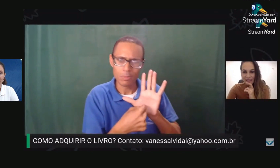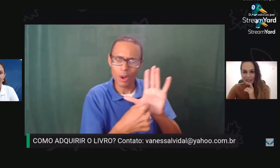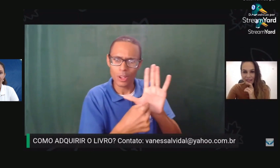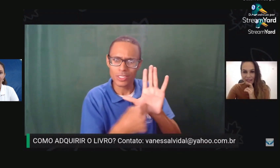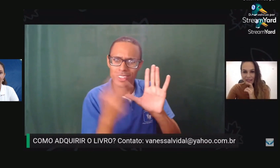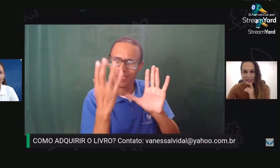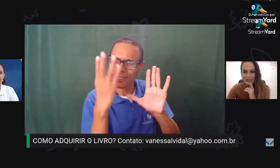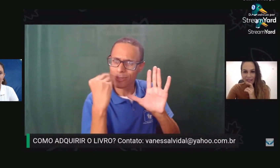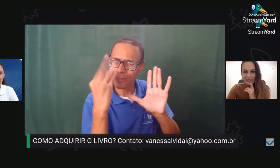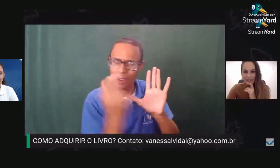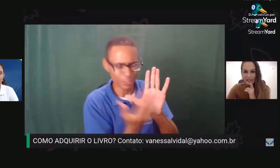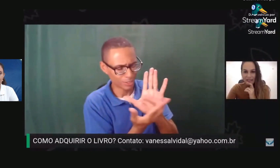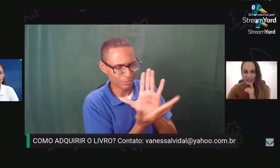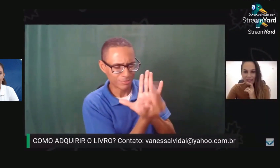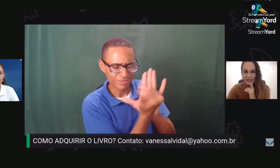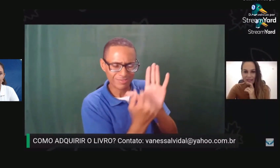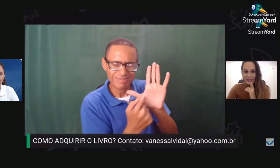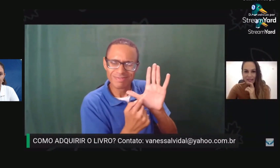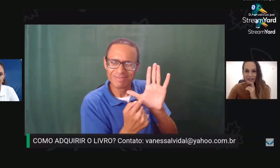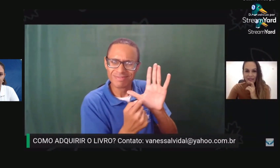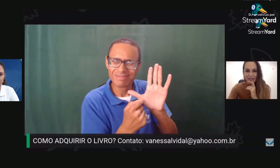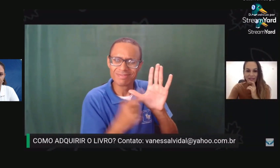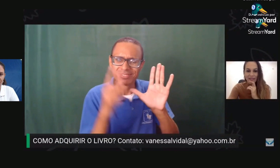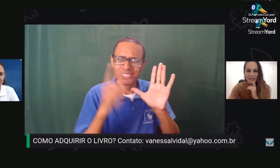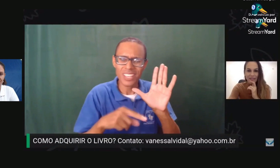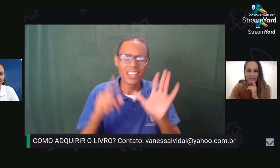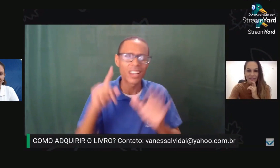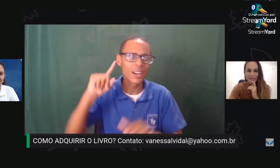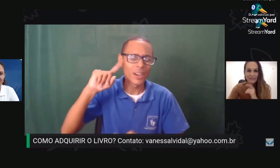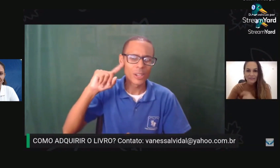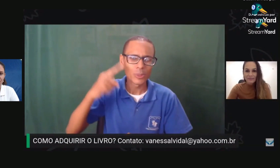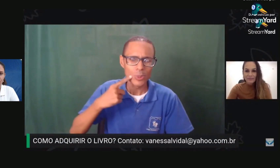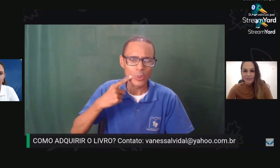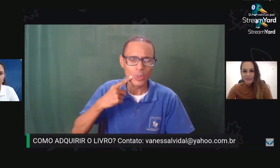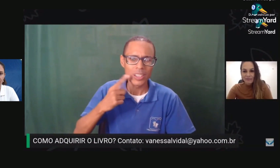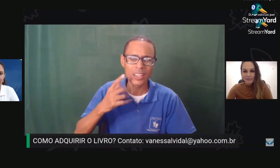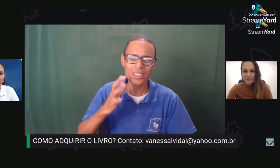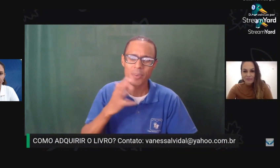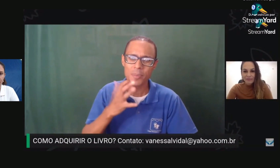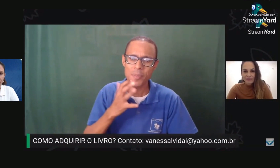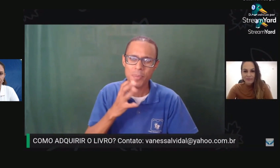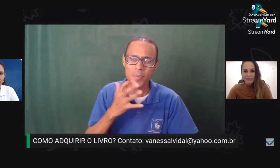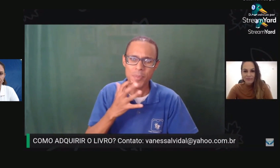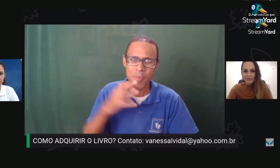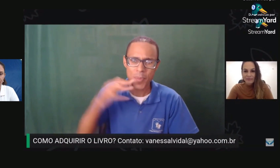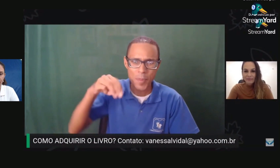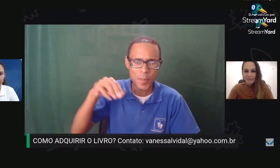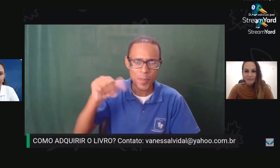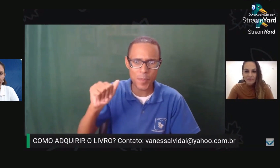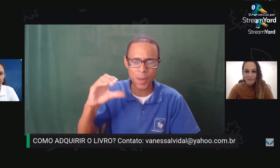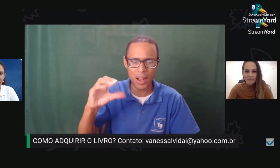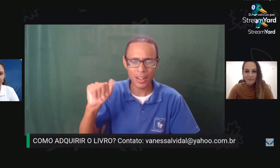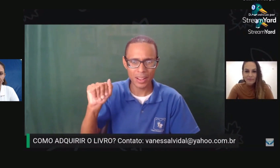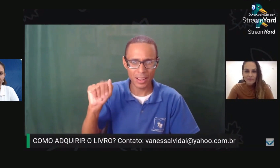preocupado. Vanessa, você estava mostrando algumas fotos, né? Sobre